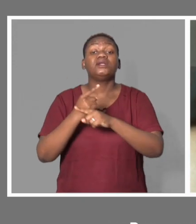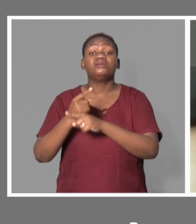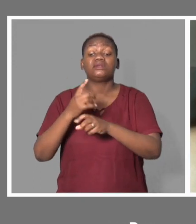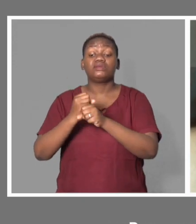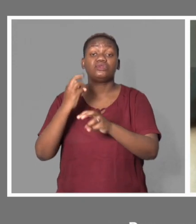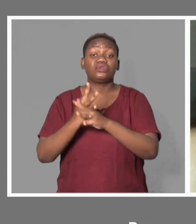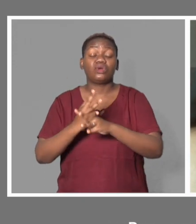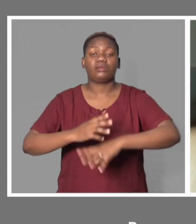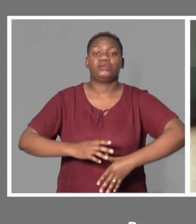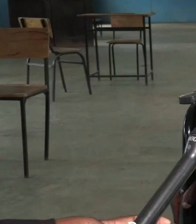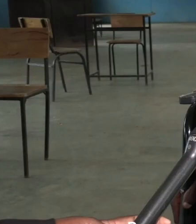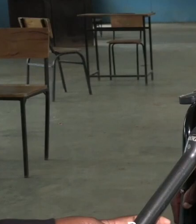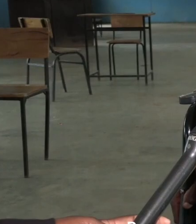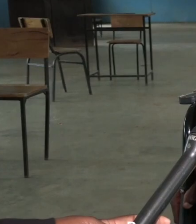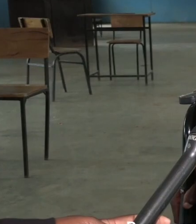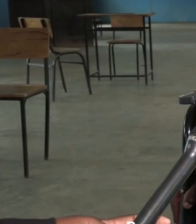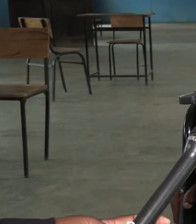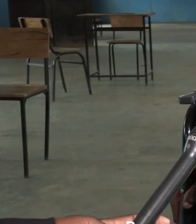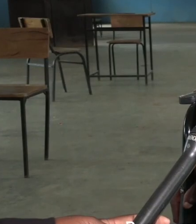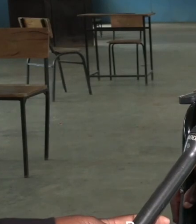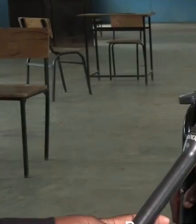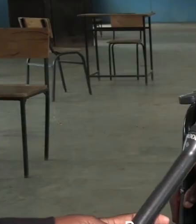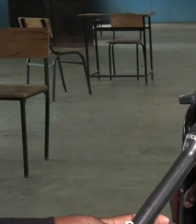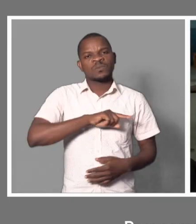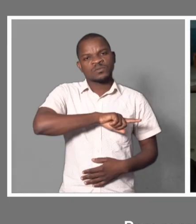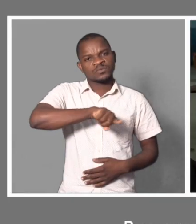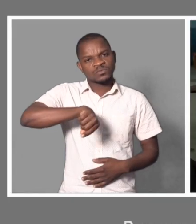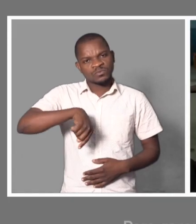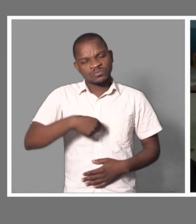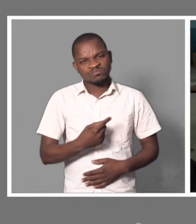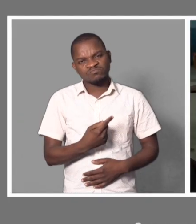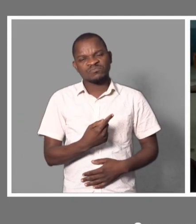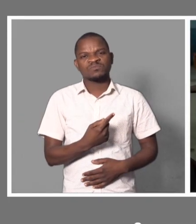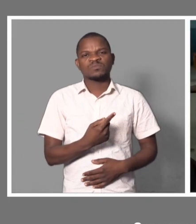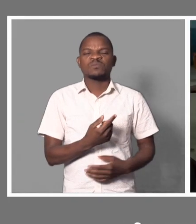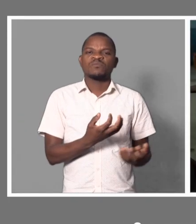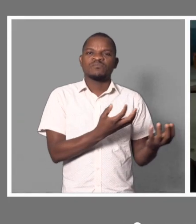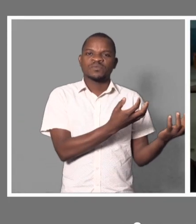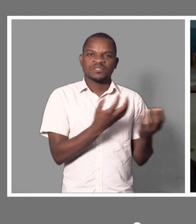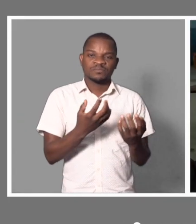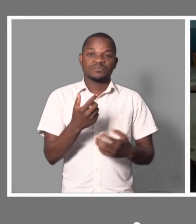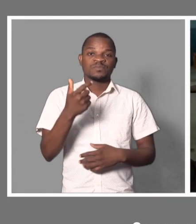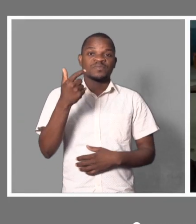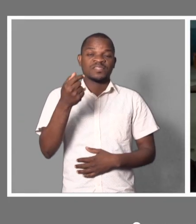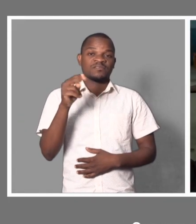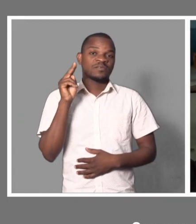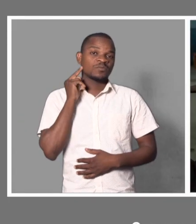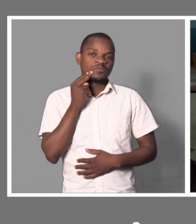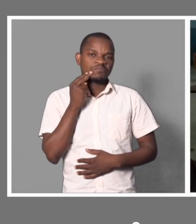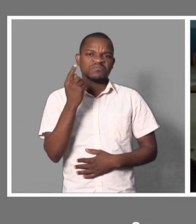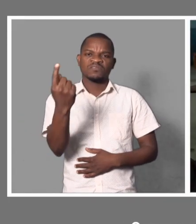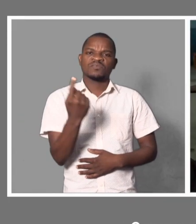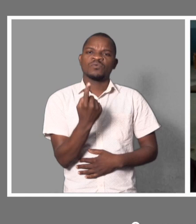prevenção, porém ficou o apelo dos participantes. Queremos que a TV surda, não